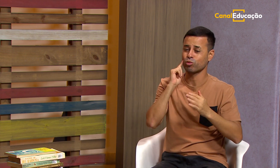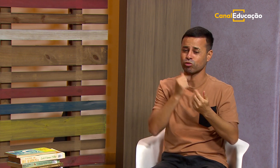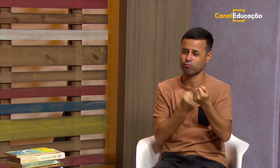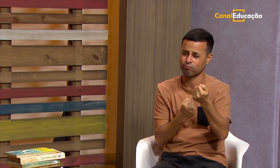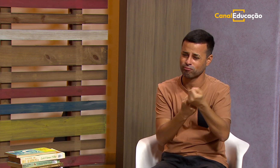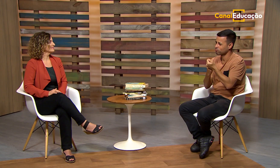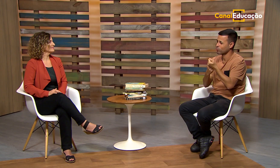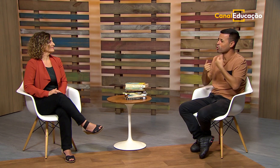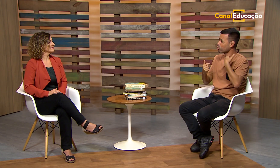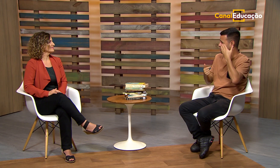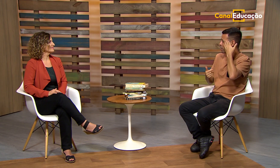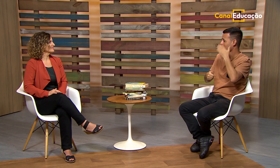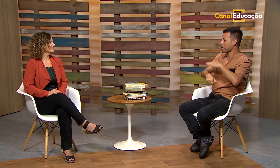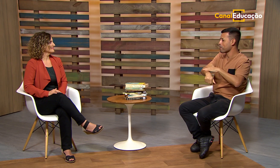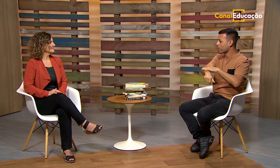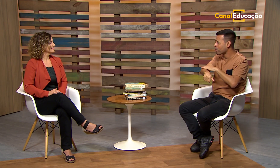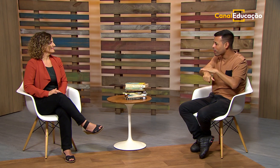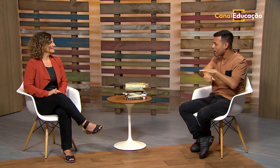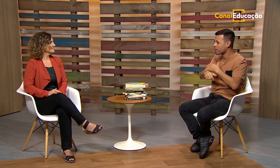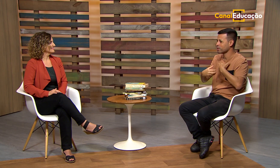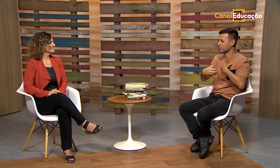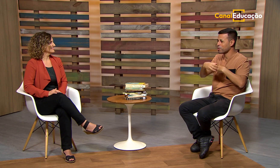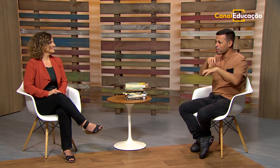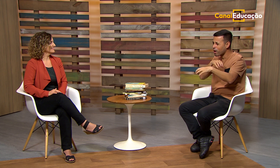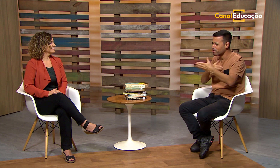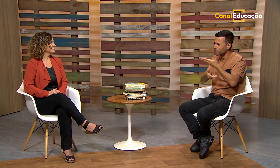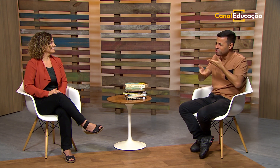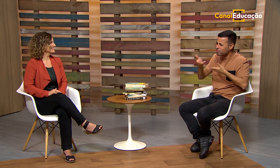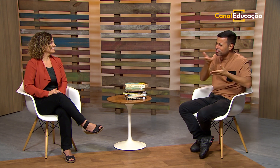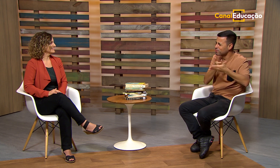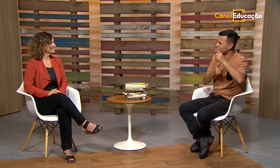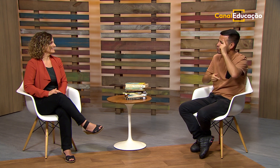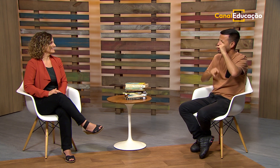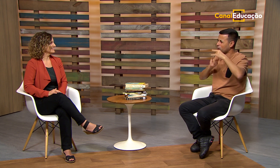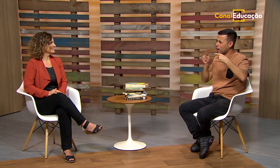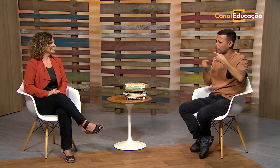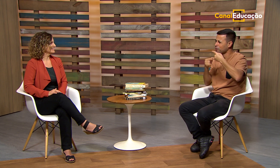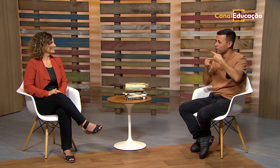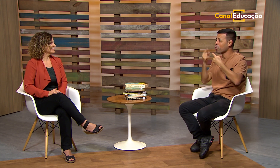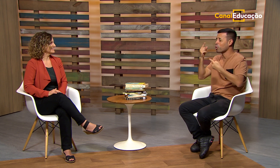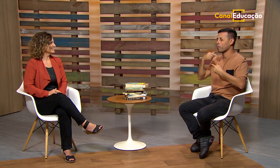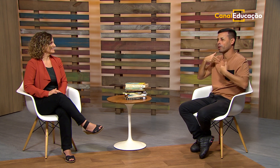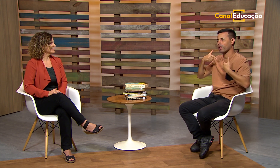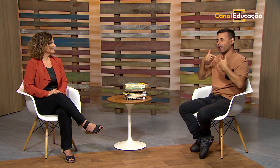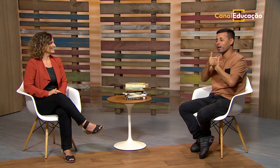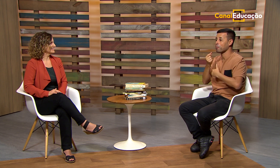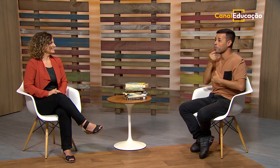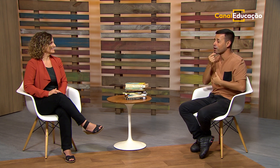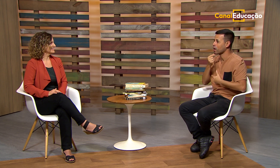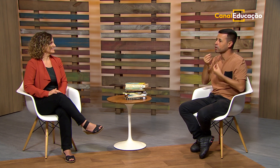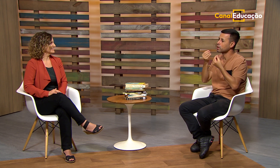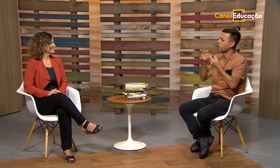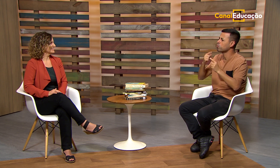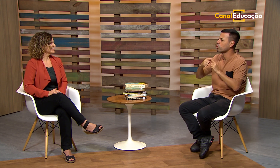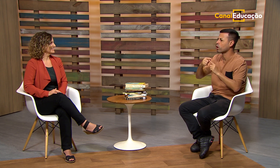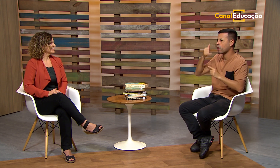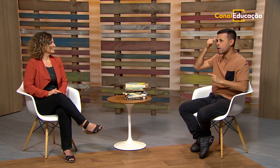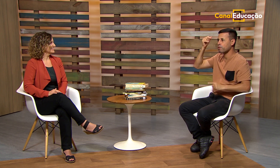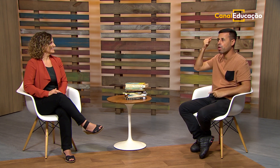frenética que foi bastante árduo e cansativo. Mas a empatia com o outro através dessa relação leve e de humor